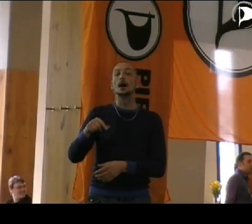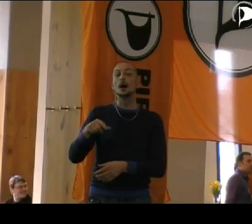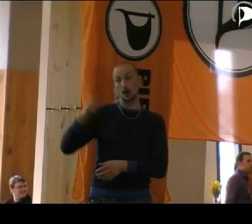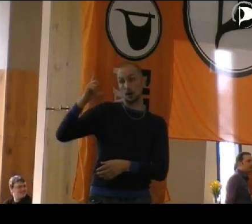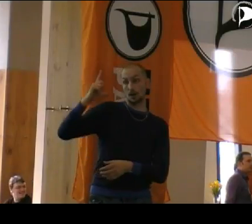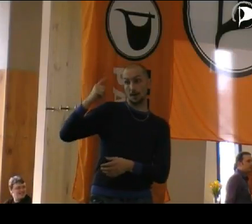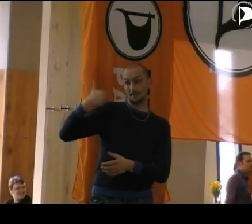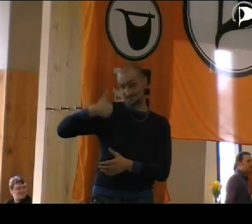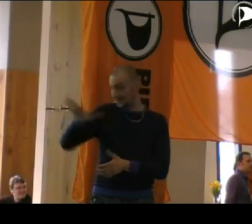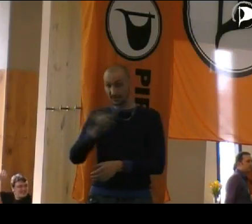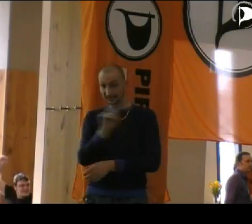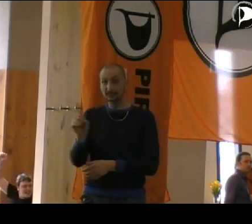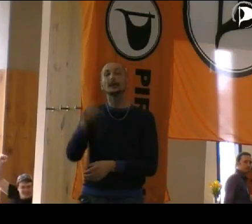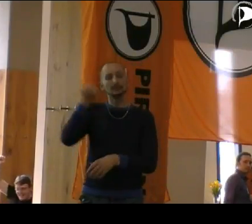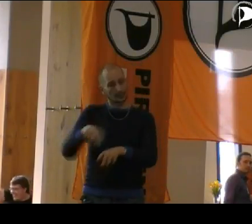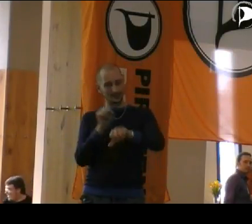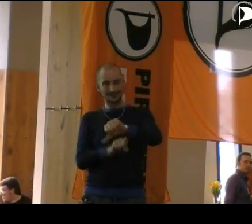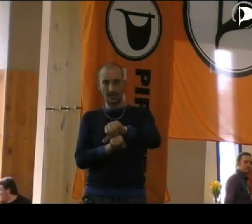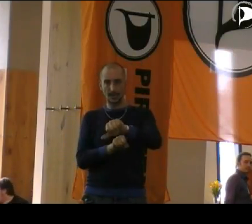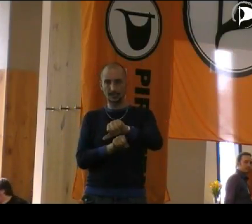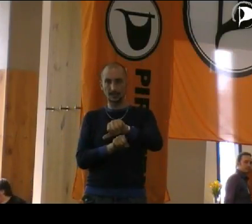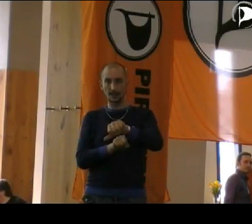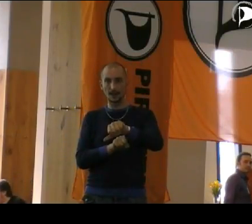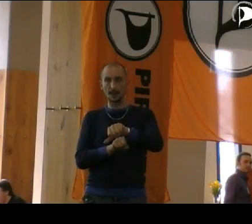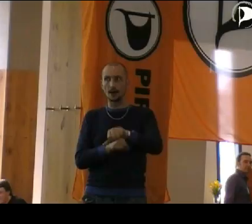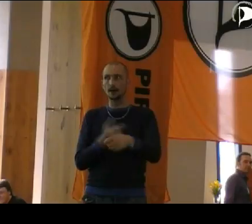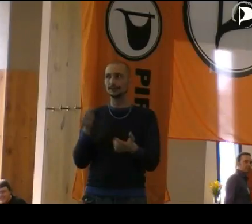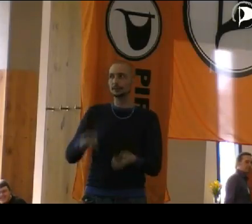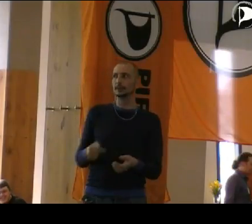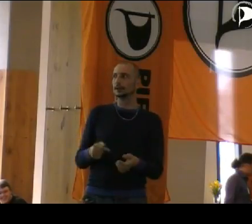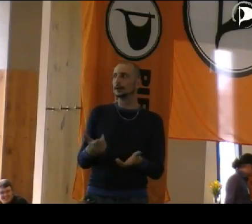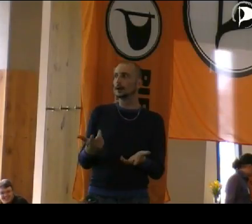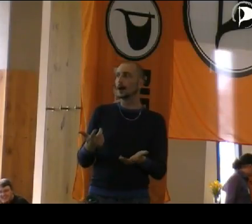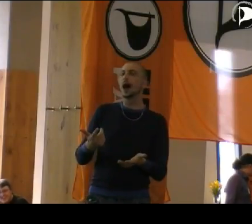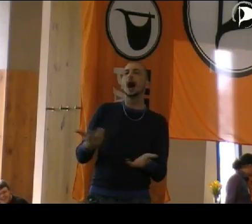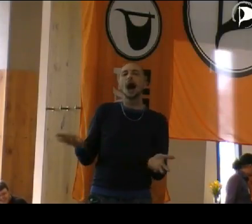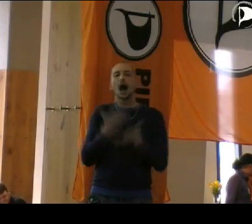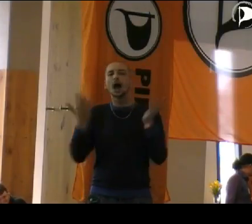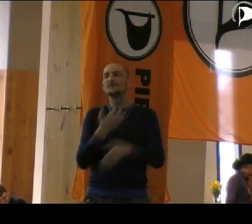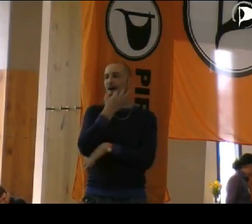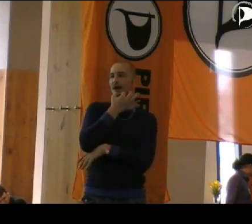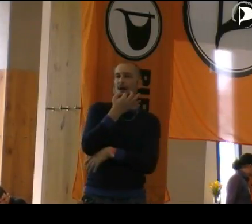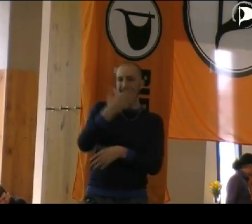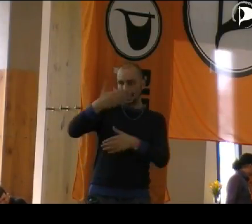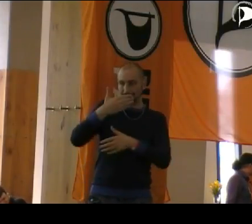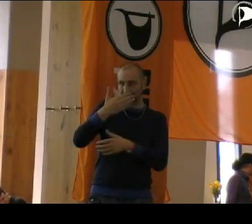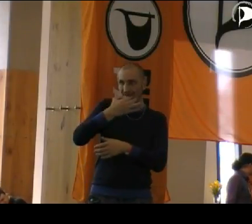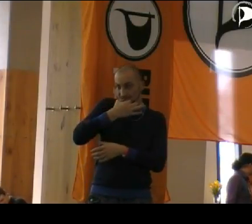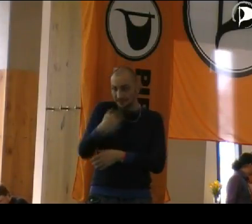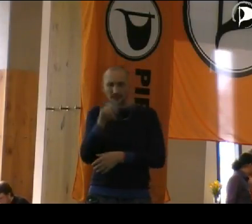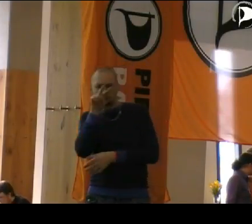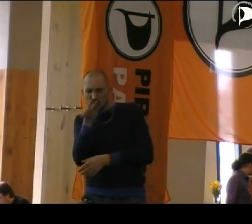dass eine zeitliche man einfach alles hinterfragen oder hinfällig und ihm ohne